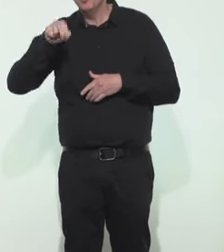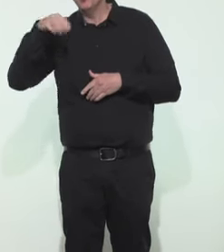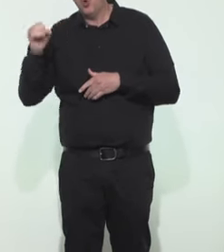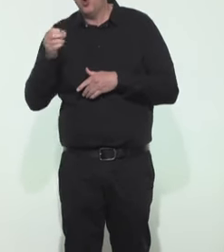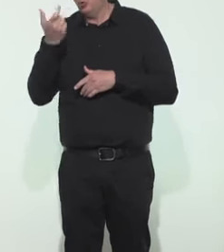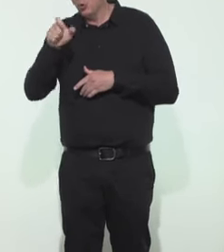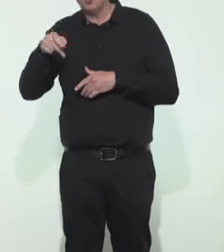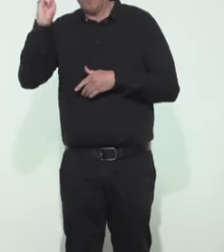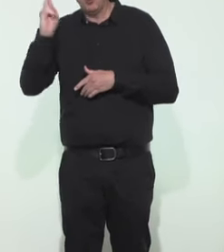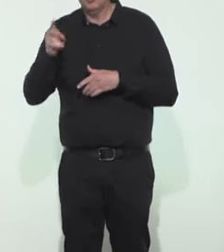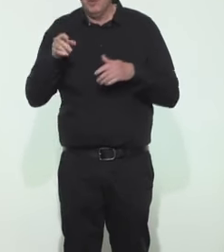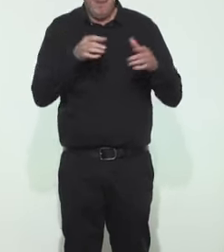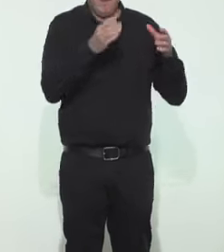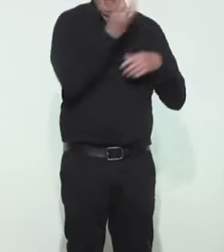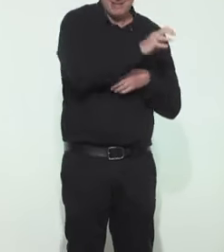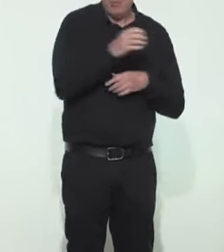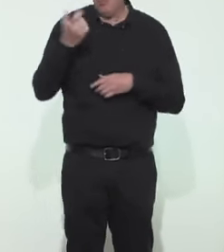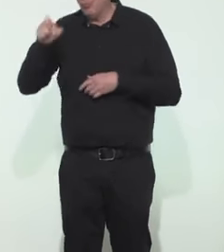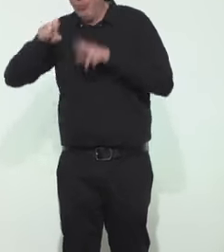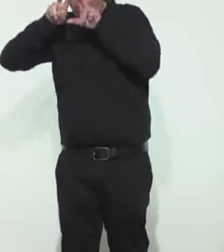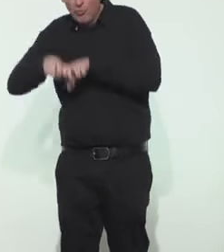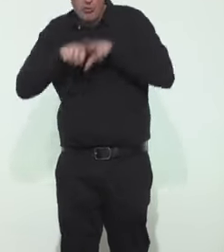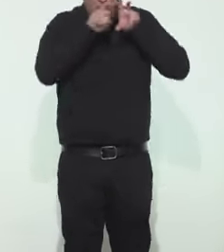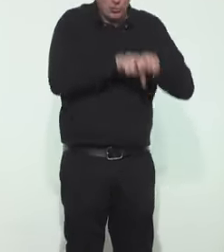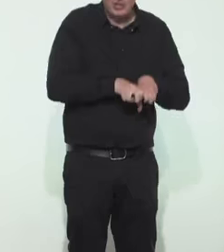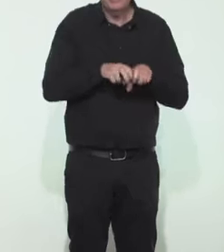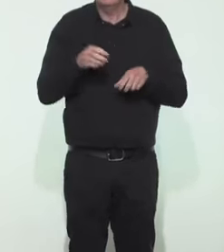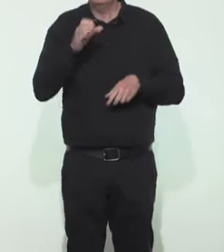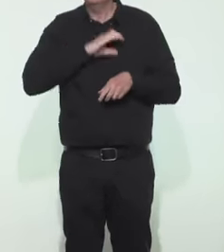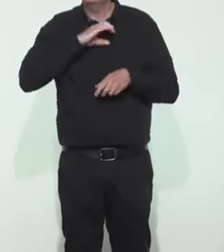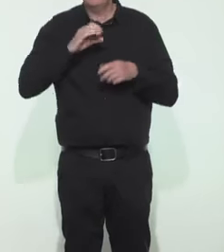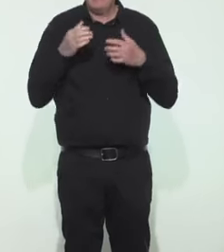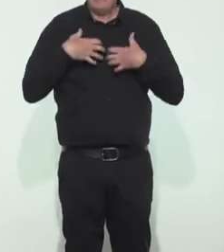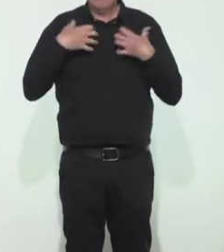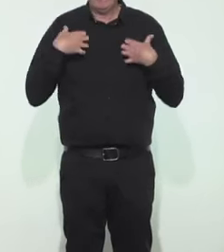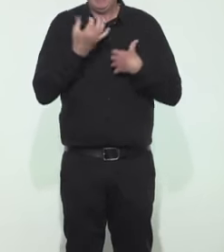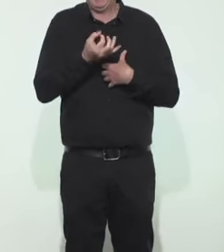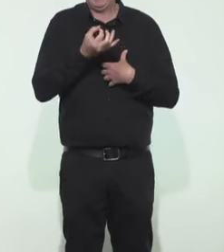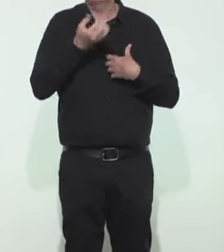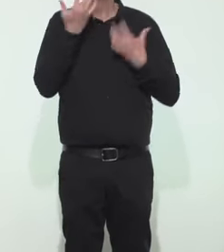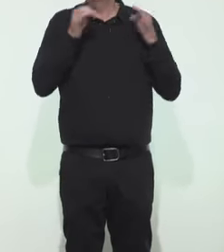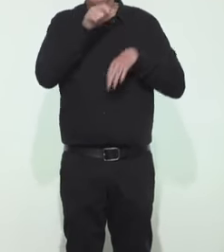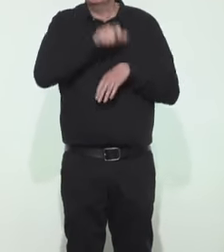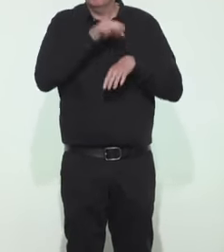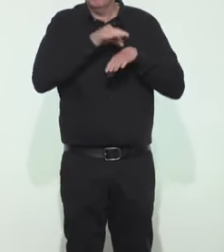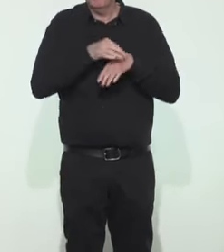appris aujourd'hui un essai clinique consistant à administrer à dix malades atteints du côté de 19 une solution